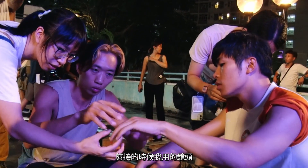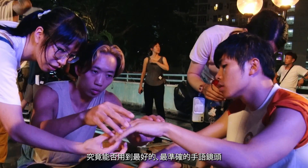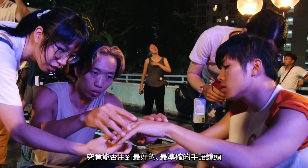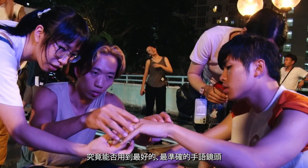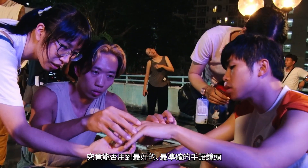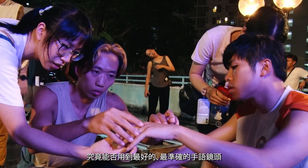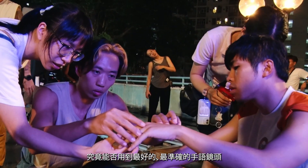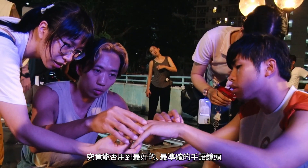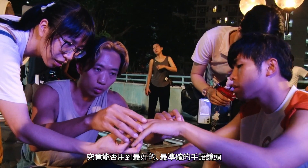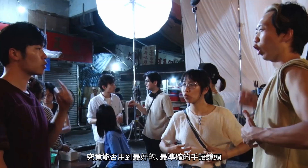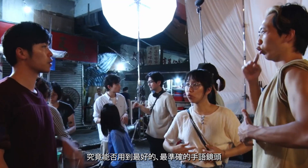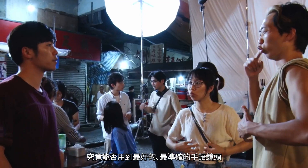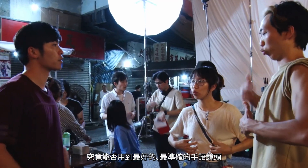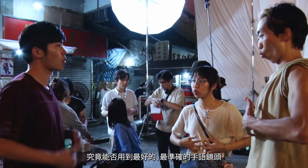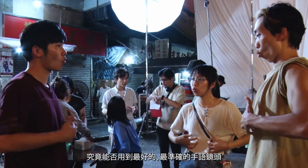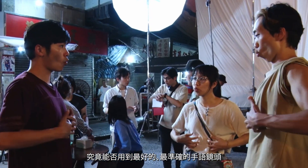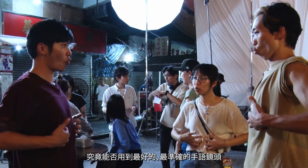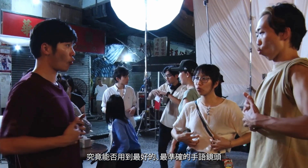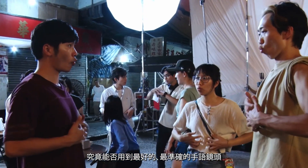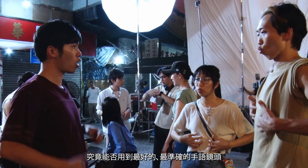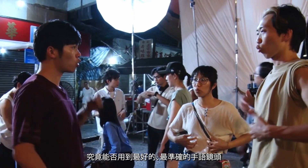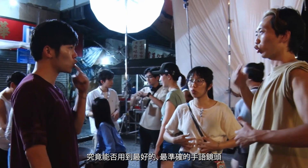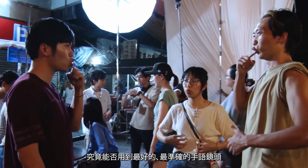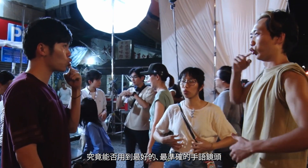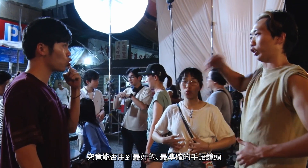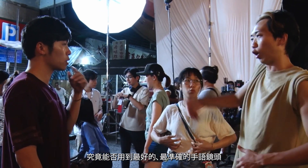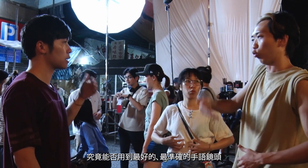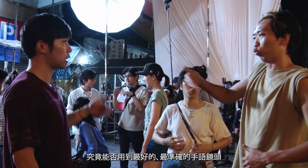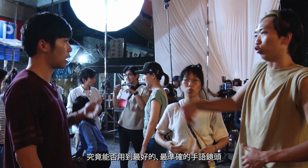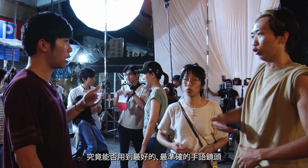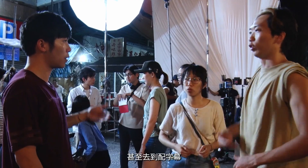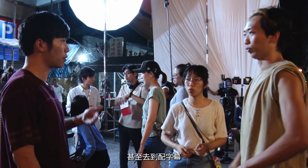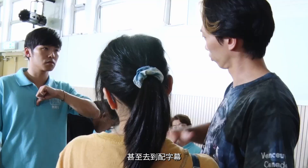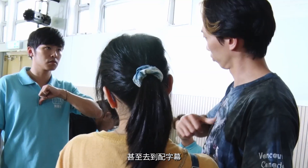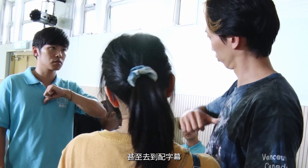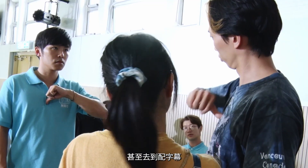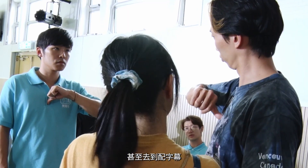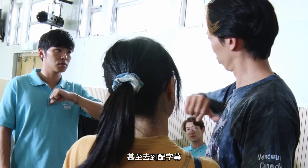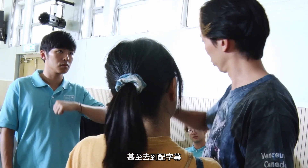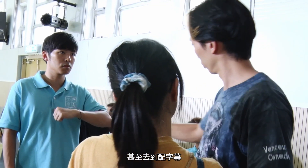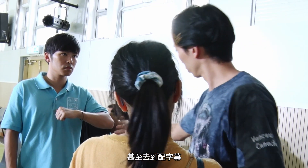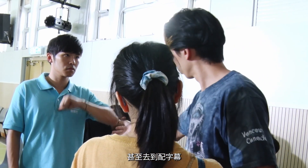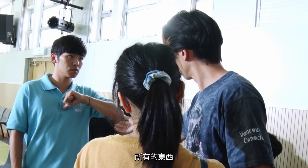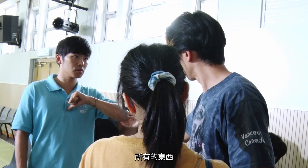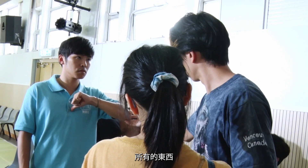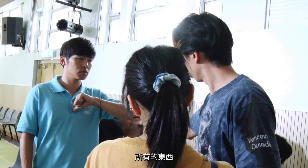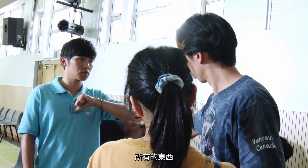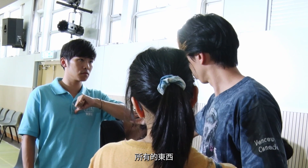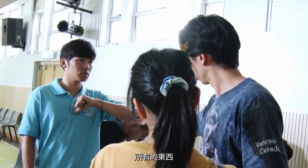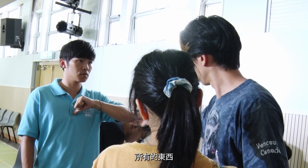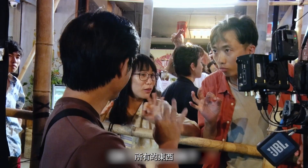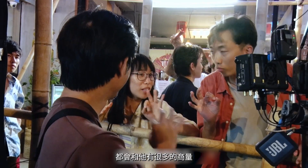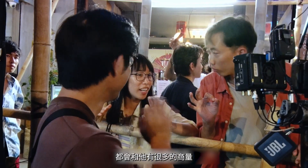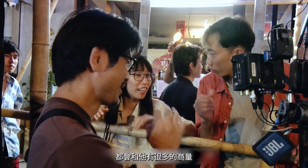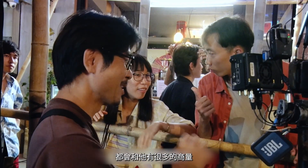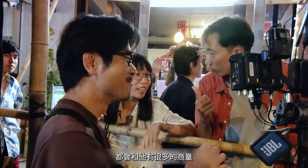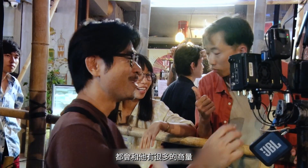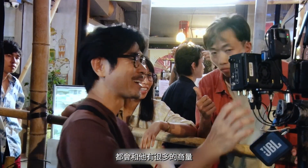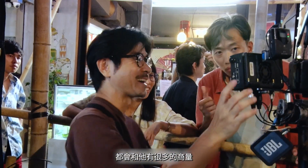究竟用唔用到最好嘅、最準確嘅手語嘅 take 啊？甚至乎去到配字幕，所有咧都係會同